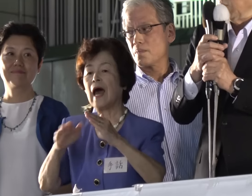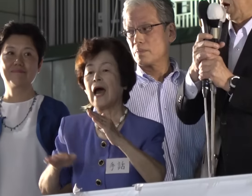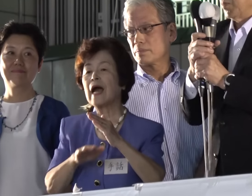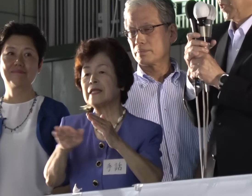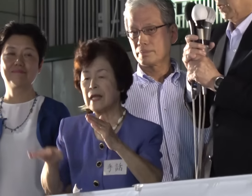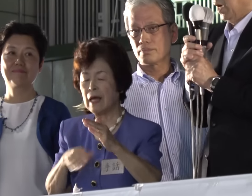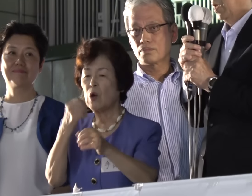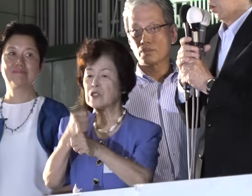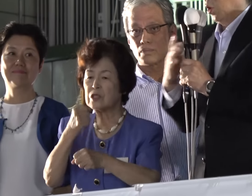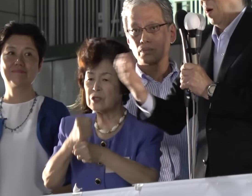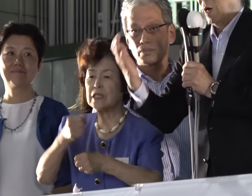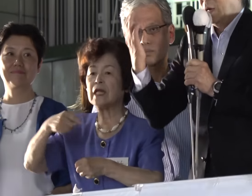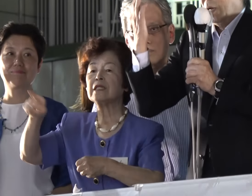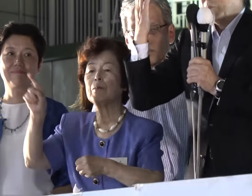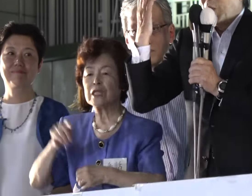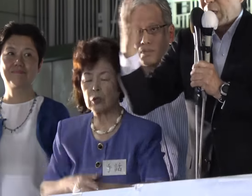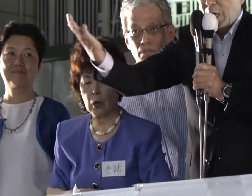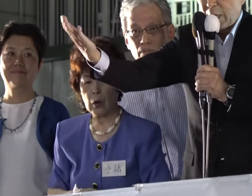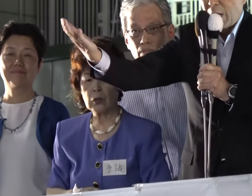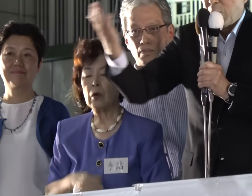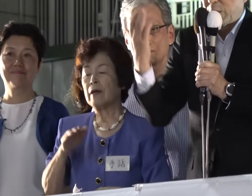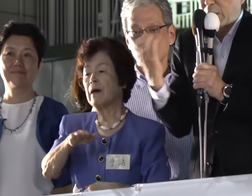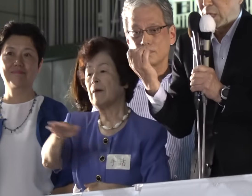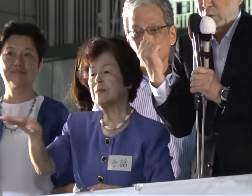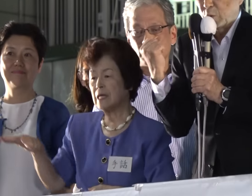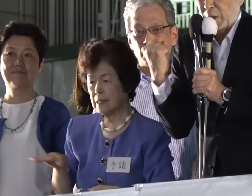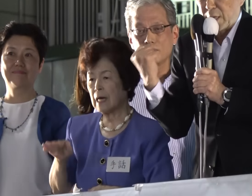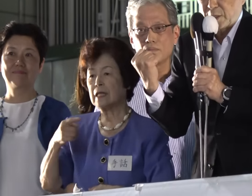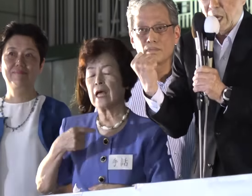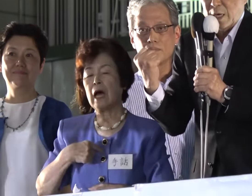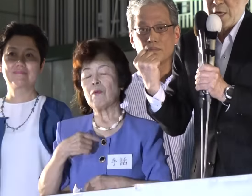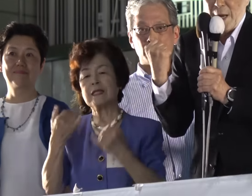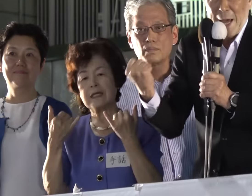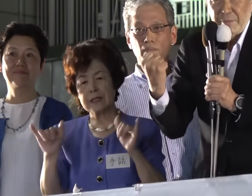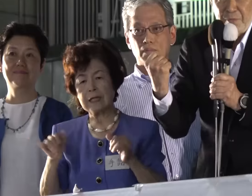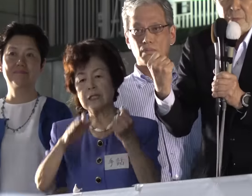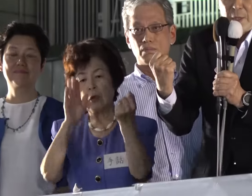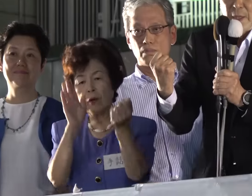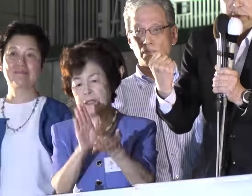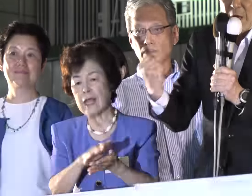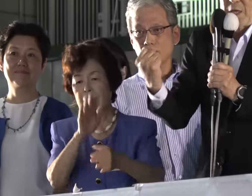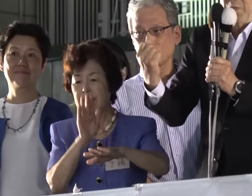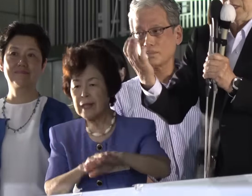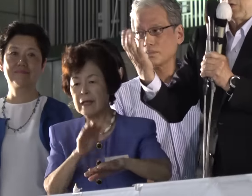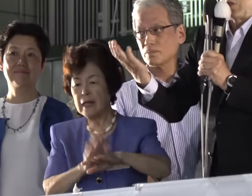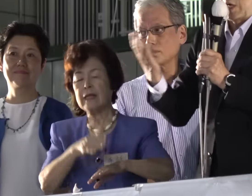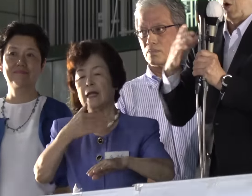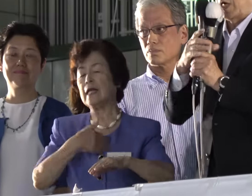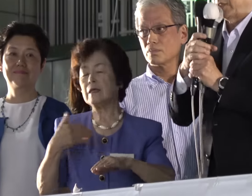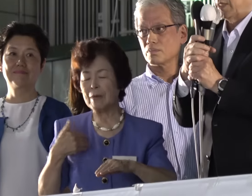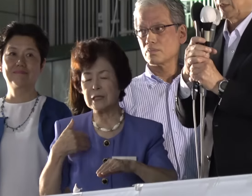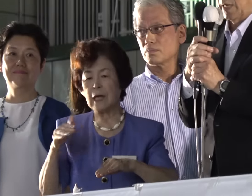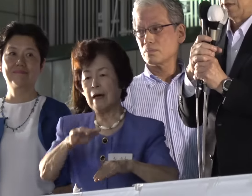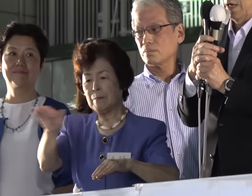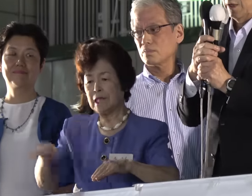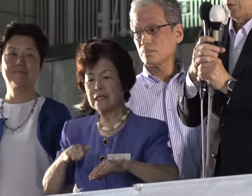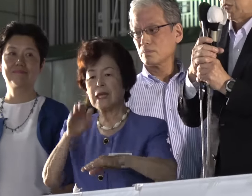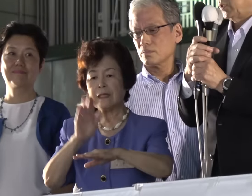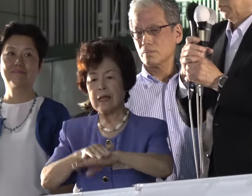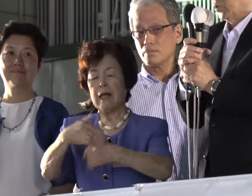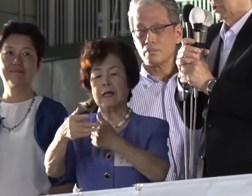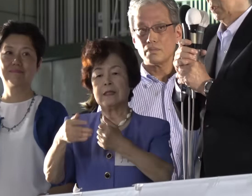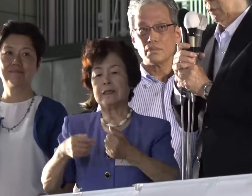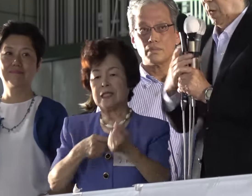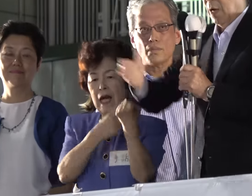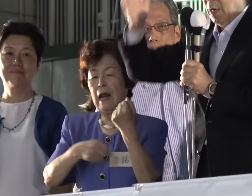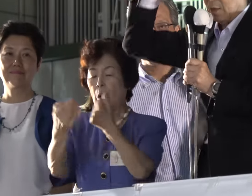築こうではありませんか。これは皆さん方、私たちの手でしかやれない。ぜひ皆さんの力を貸していただきたい。